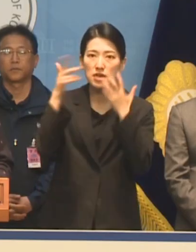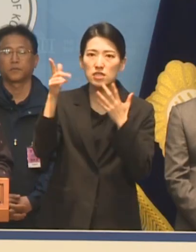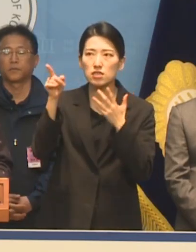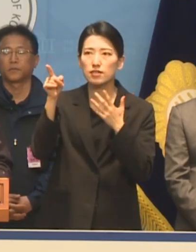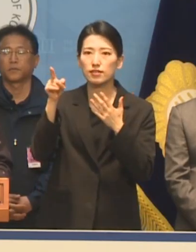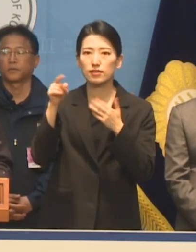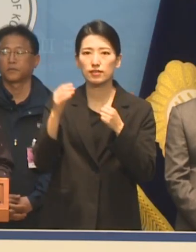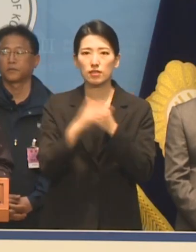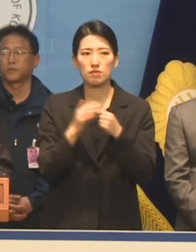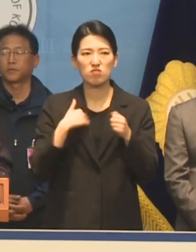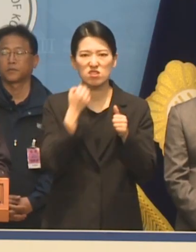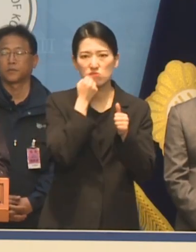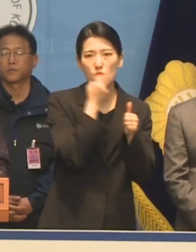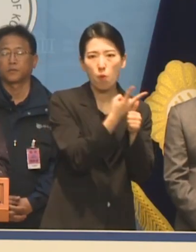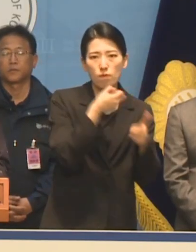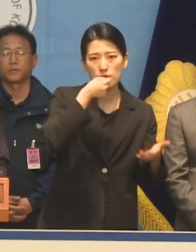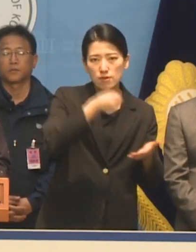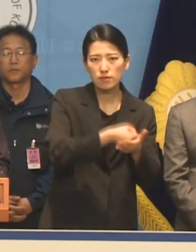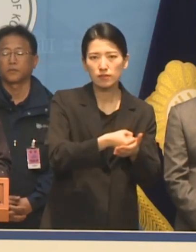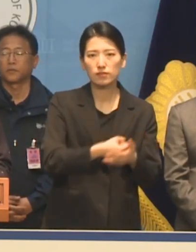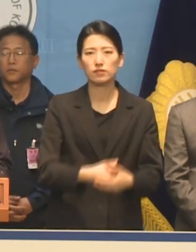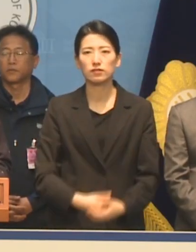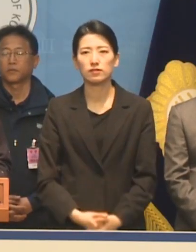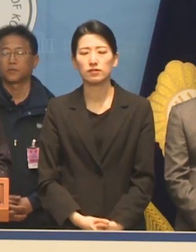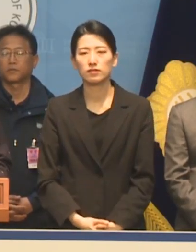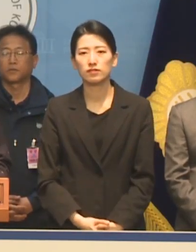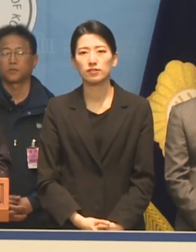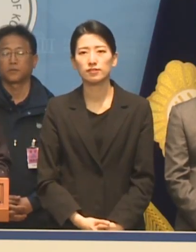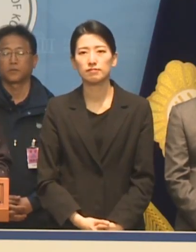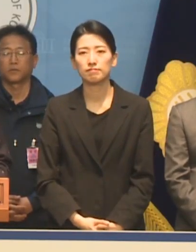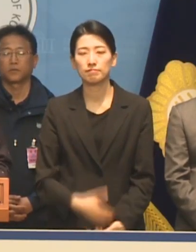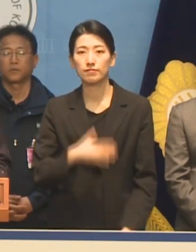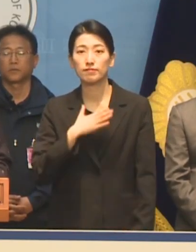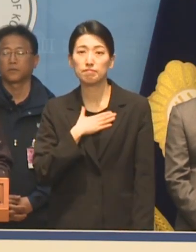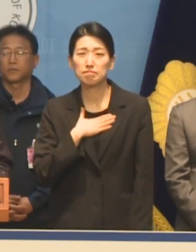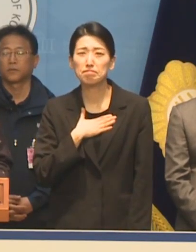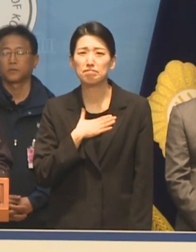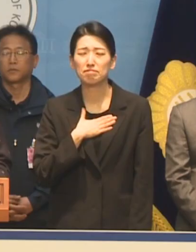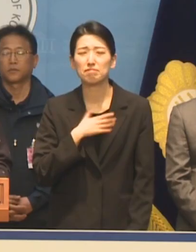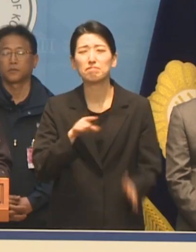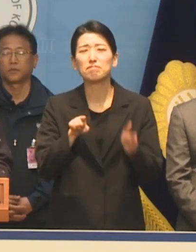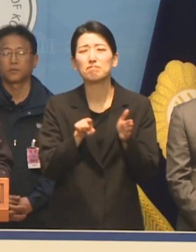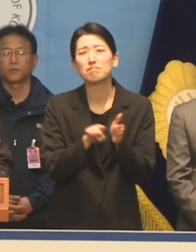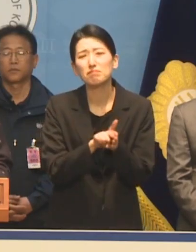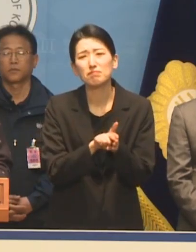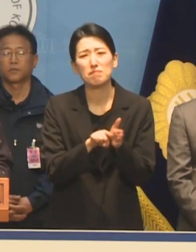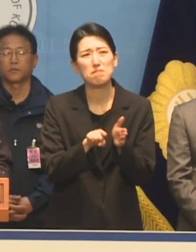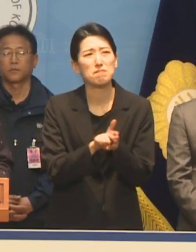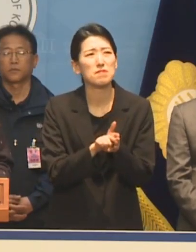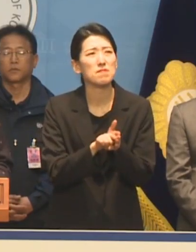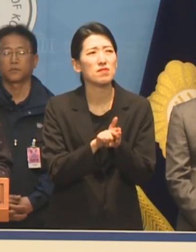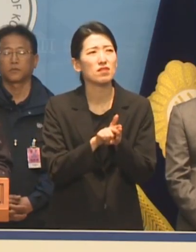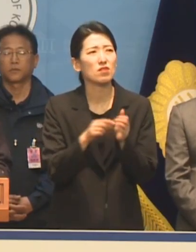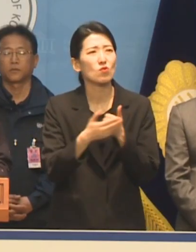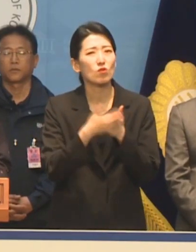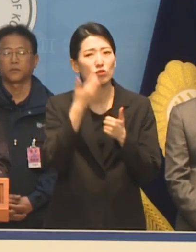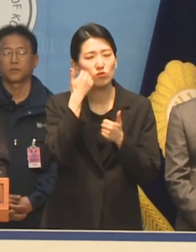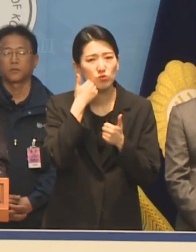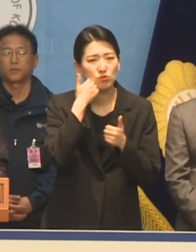고발을 하기로 했습니다. 이제 저희들이 믿을 것은 검찰과 법원밖에